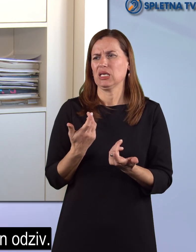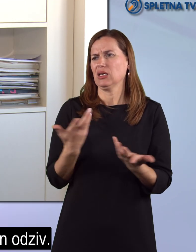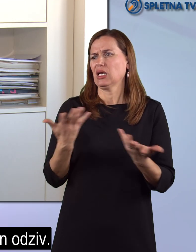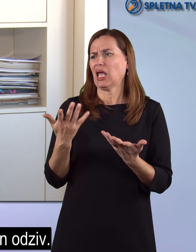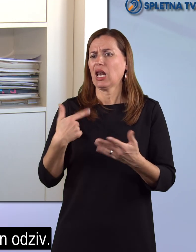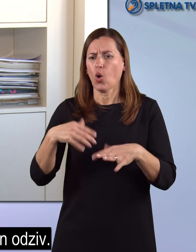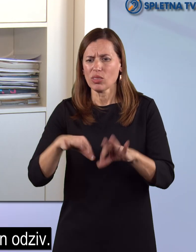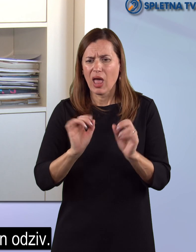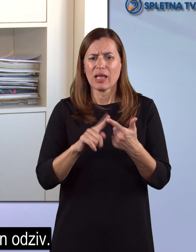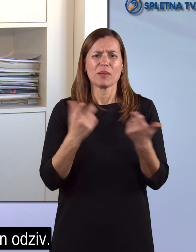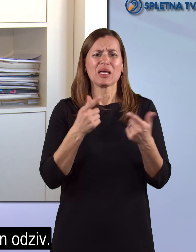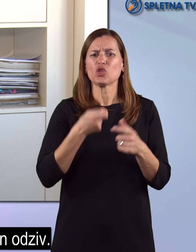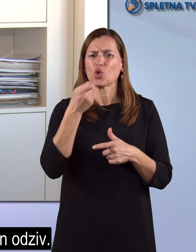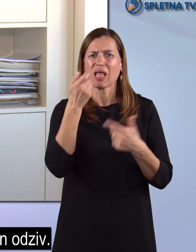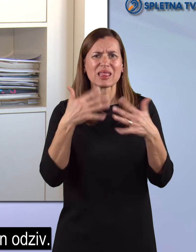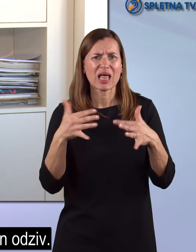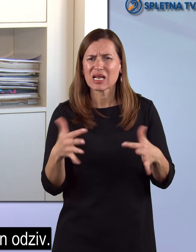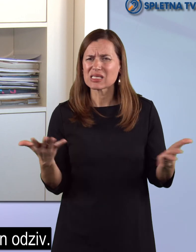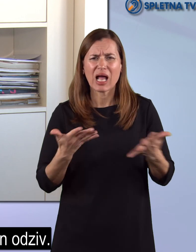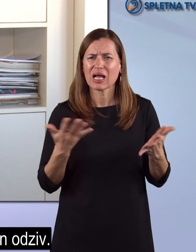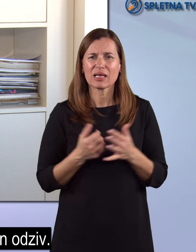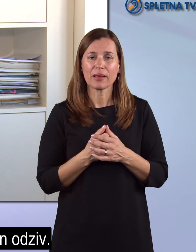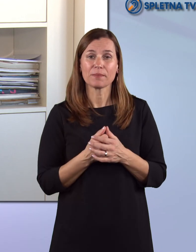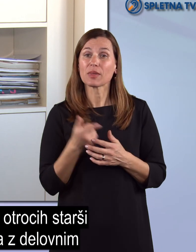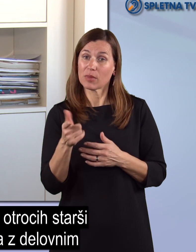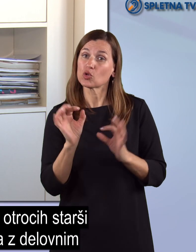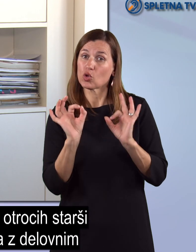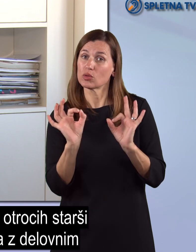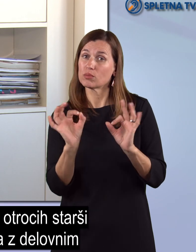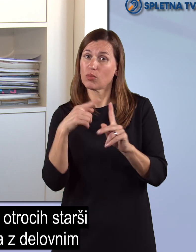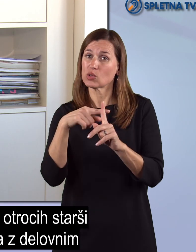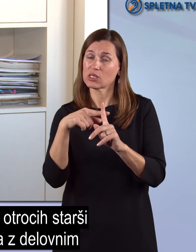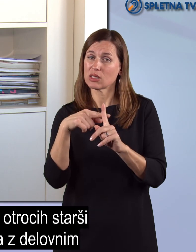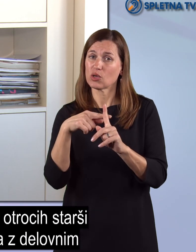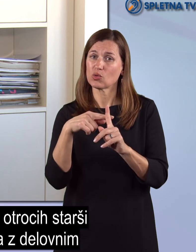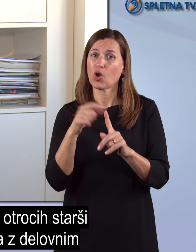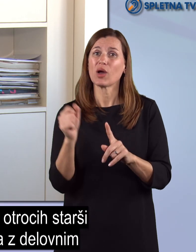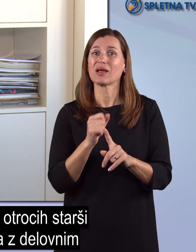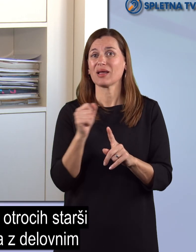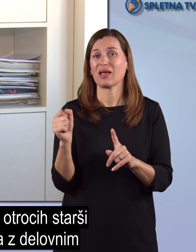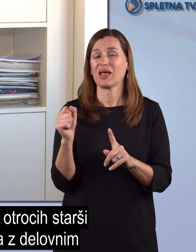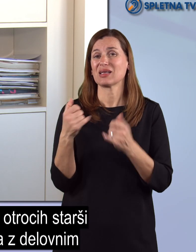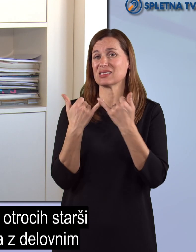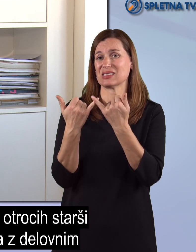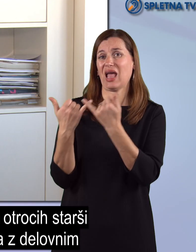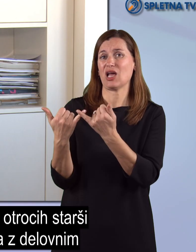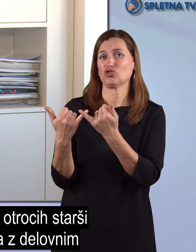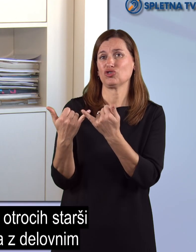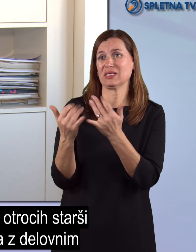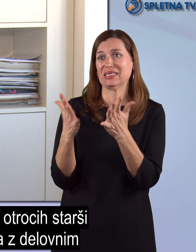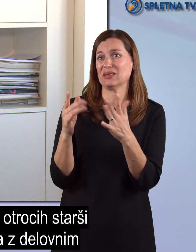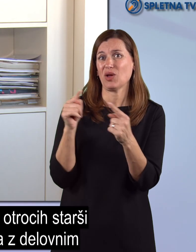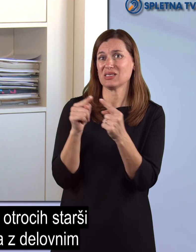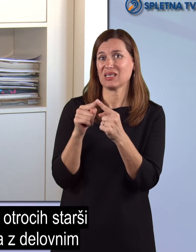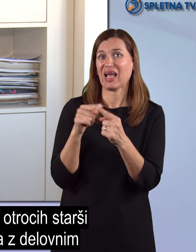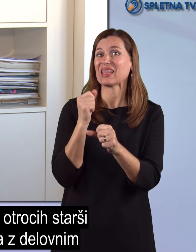pa dodatne razlage? In je v bistvu zelo pozitiven ta odziv, zato ker razen pri zelo majhnih otrokih, starši načeloma